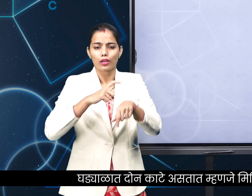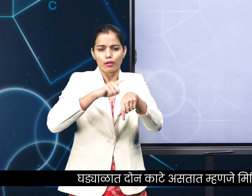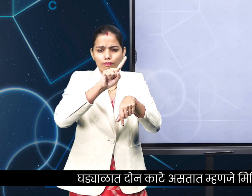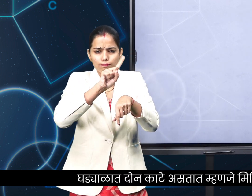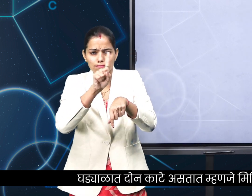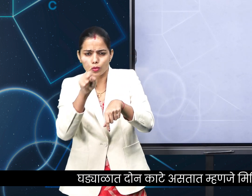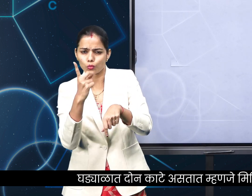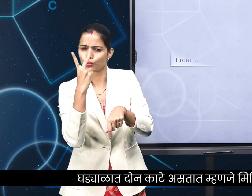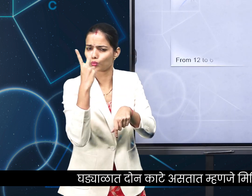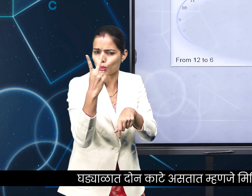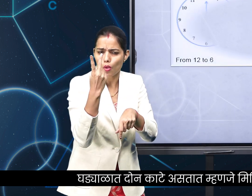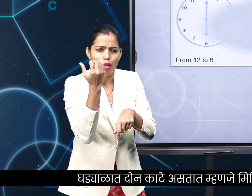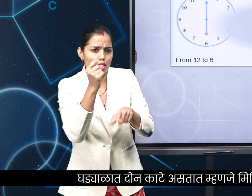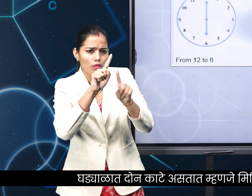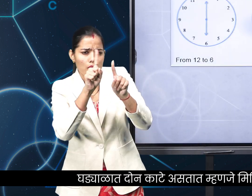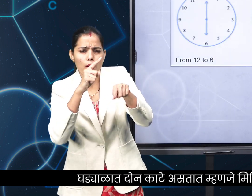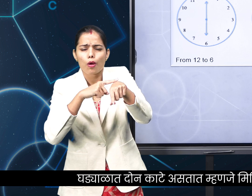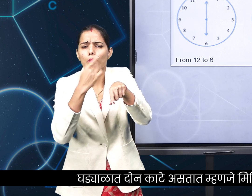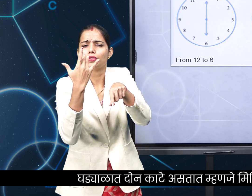घड्याळात 2 काटे असतात म्हणजे मिनिट काटा आणि तास काटा,